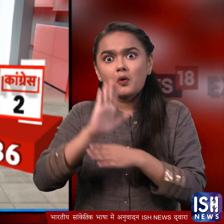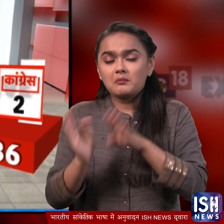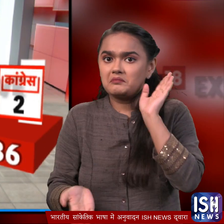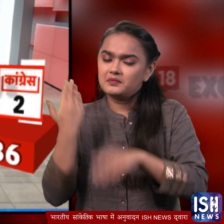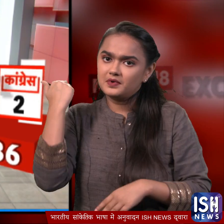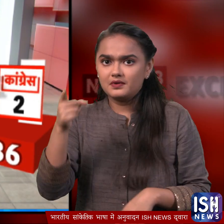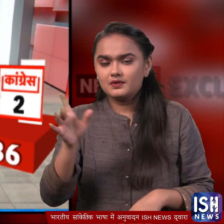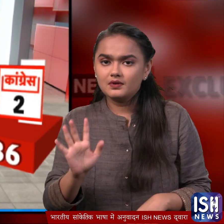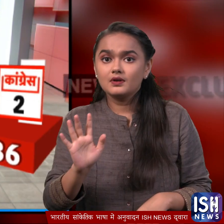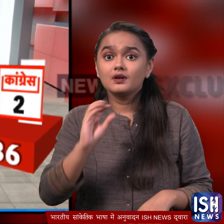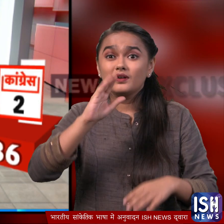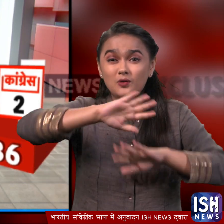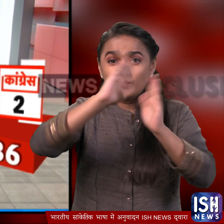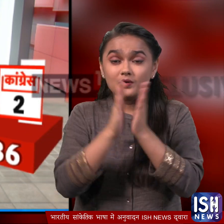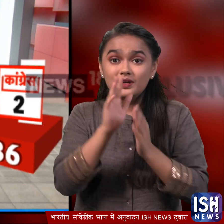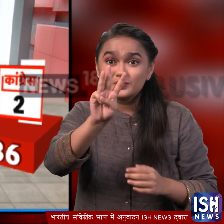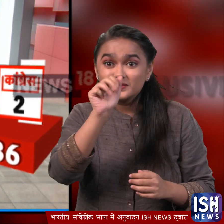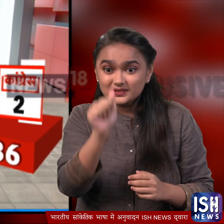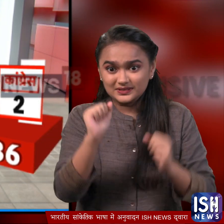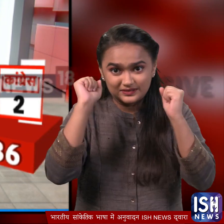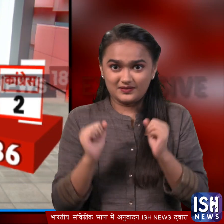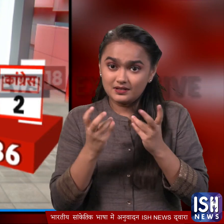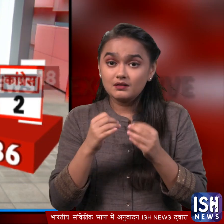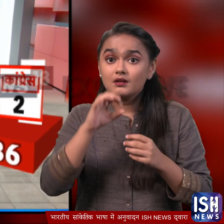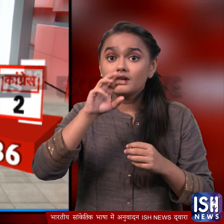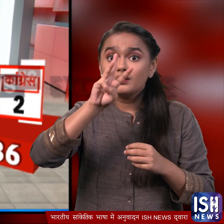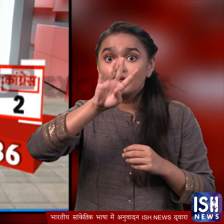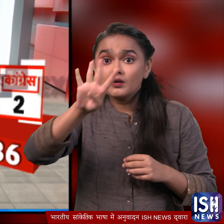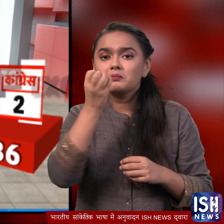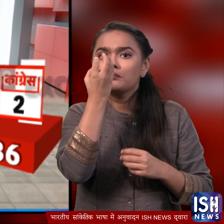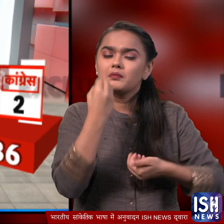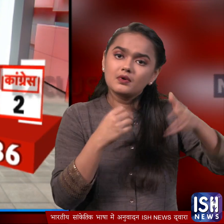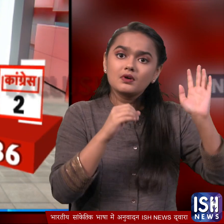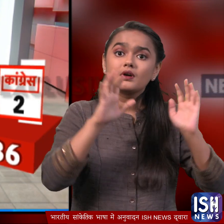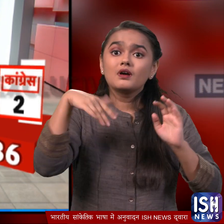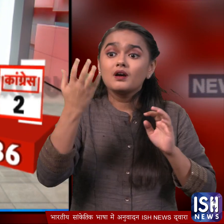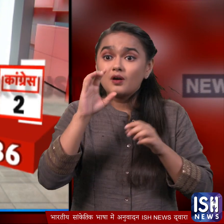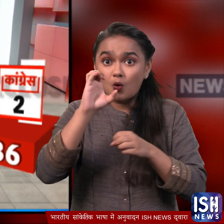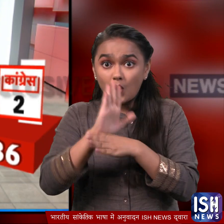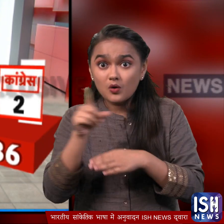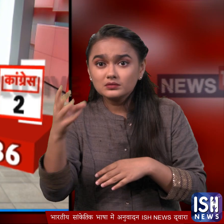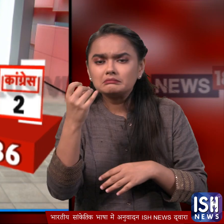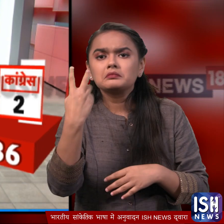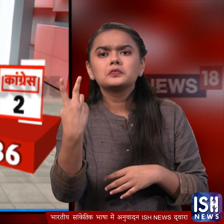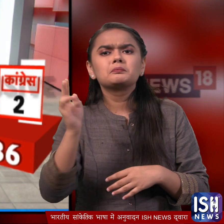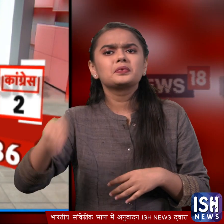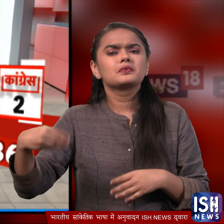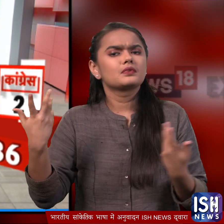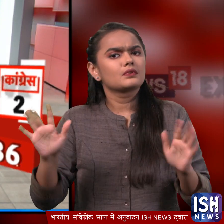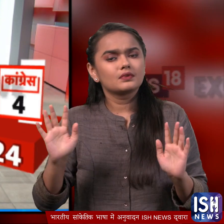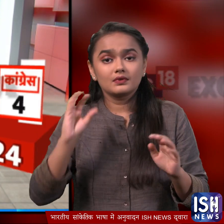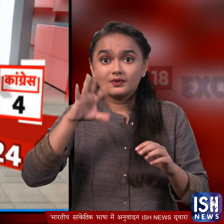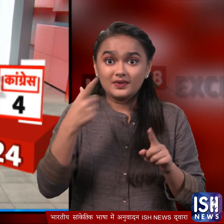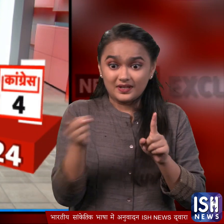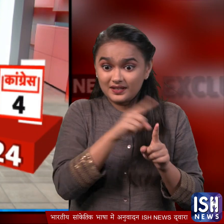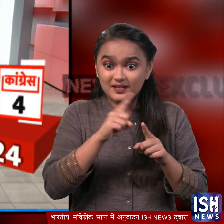कांग्रेस को पछाड़ दिया। कुल 36 सीटों पर चुनाव हुए, जिनमें 34 सीटें बीजेपी ने जीत ली और कांग्रेस के खाते में केवल 2 सीटें आई। बनासकांठा में भी